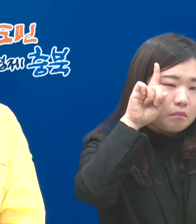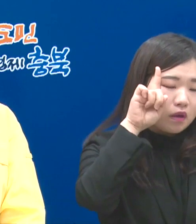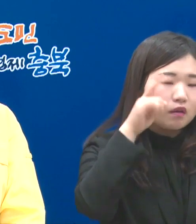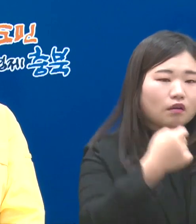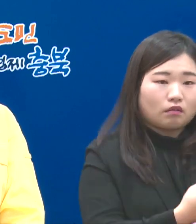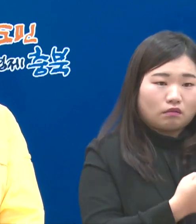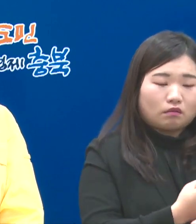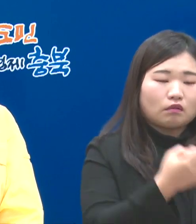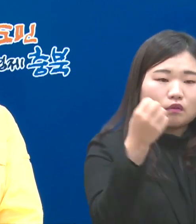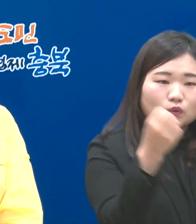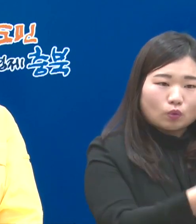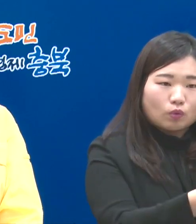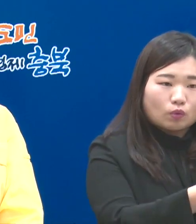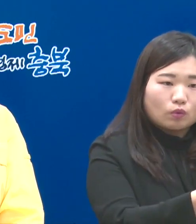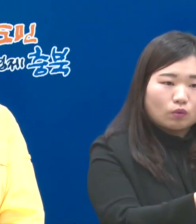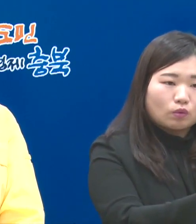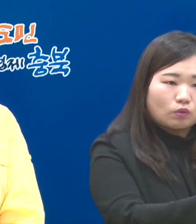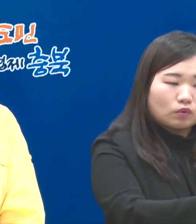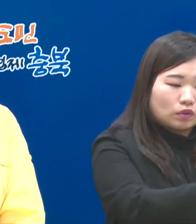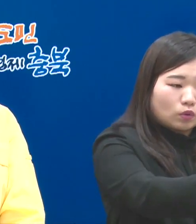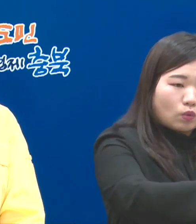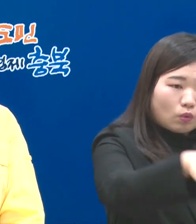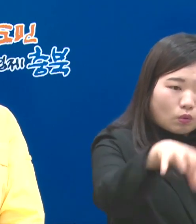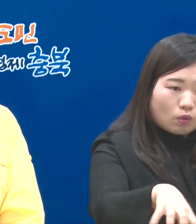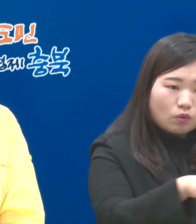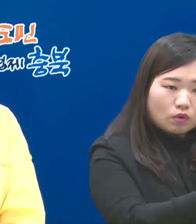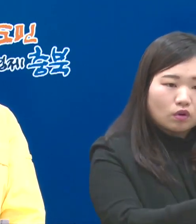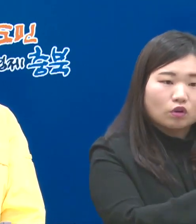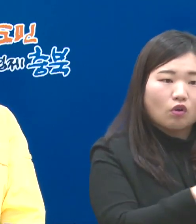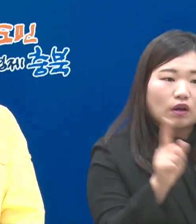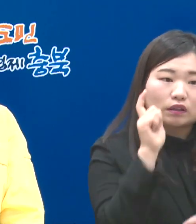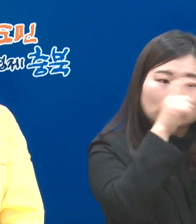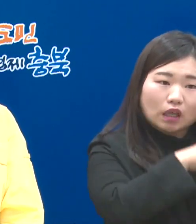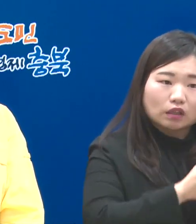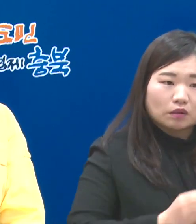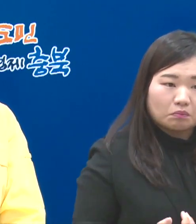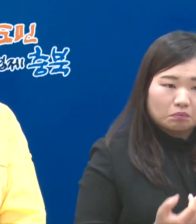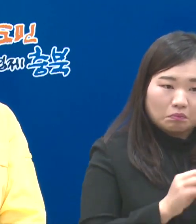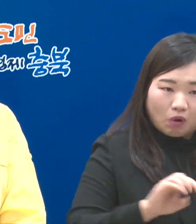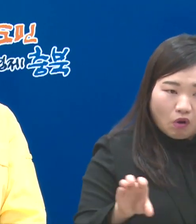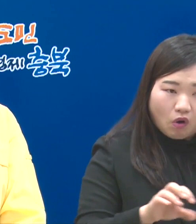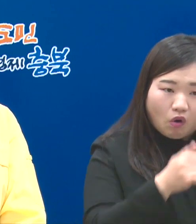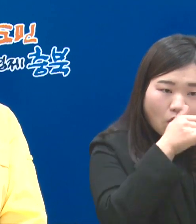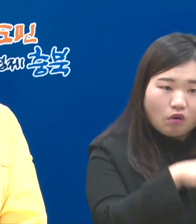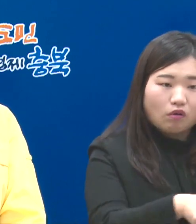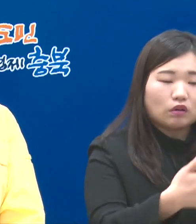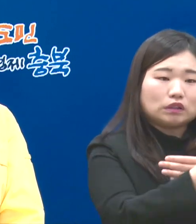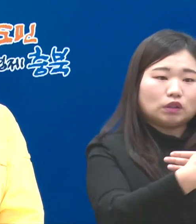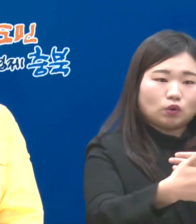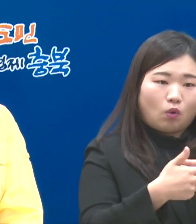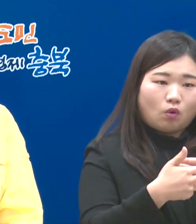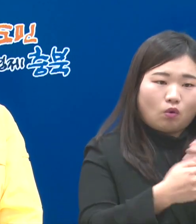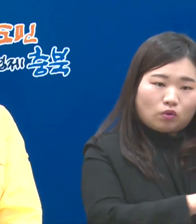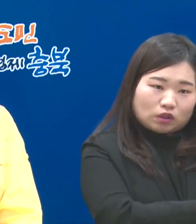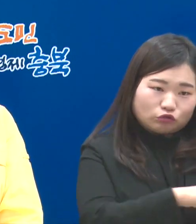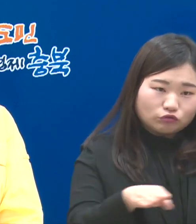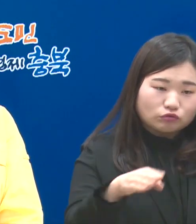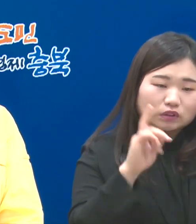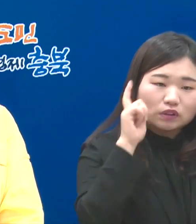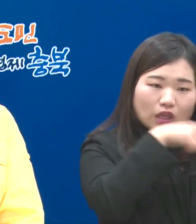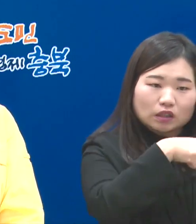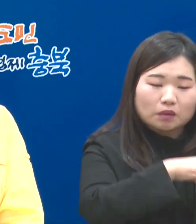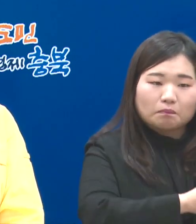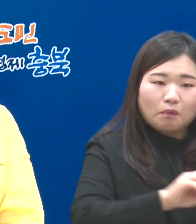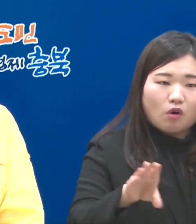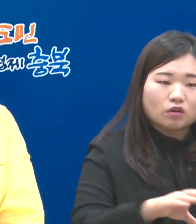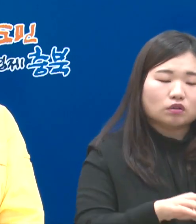기하고 시설에서 발생하는 각종 폐기물은 의료 폐기물 처리 차원에서